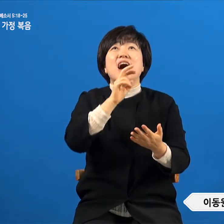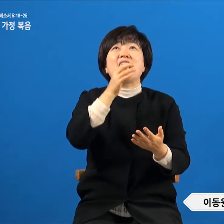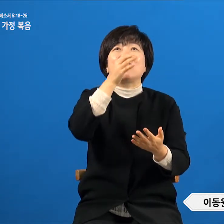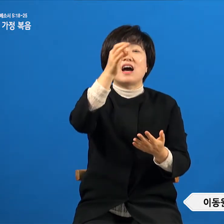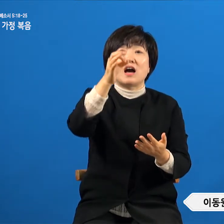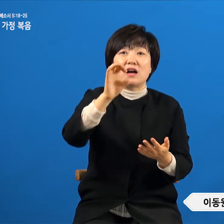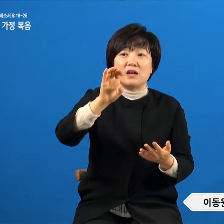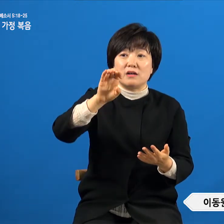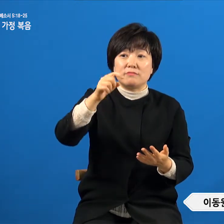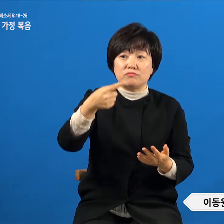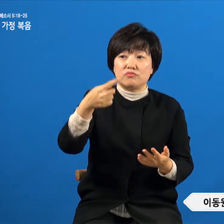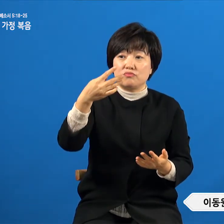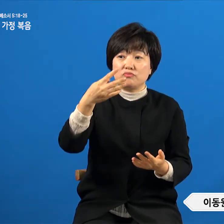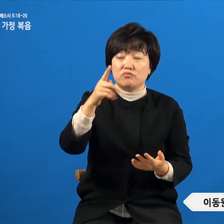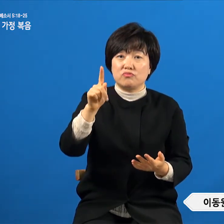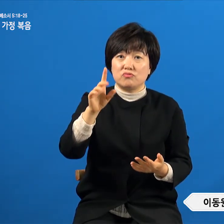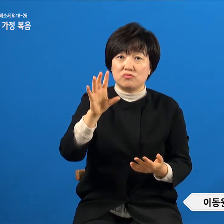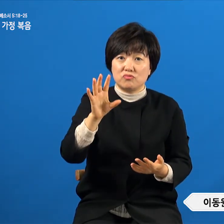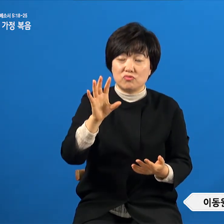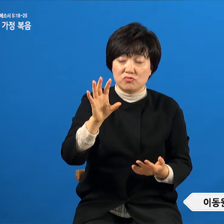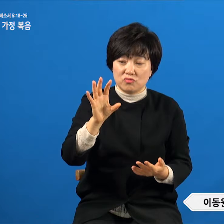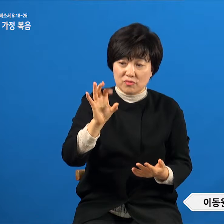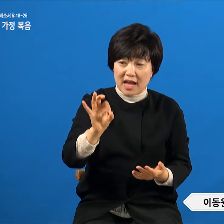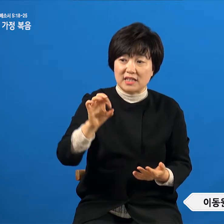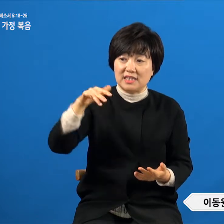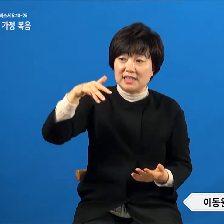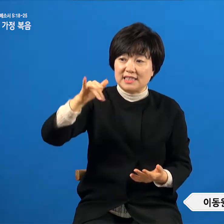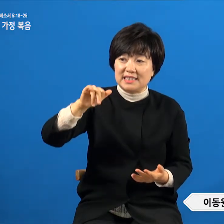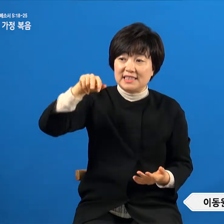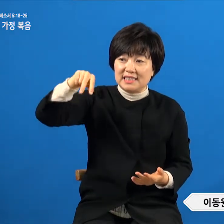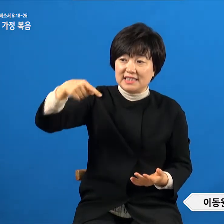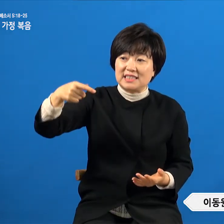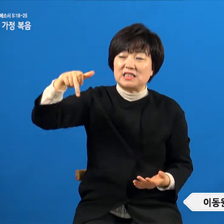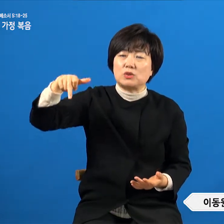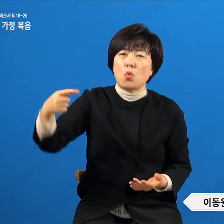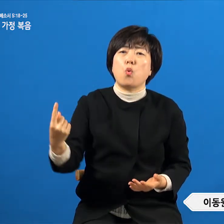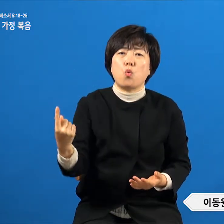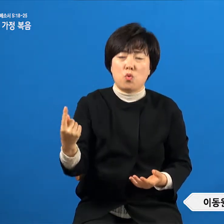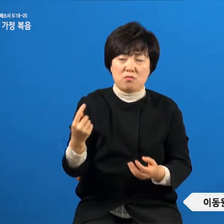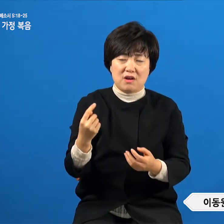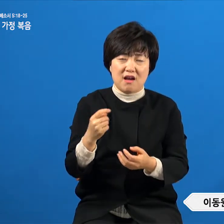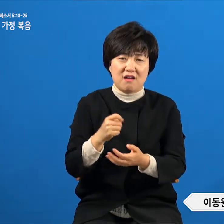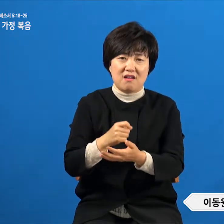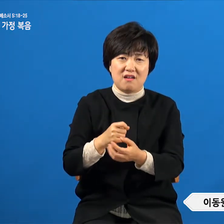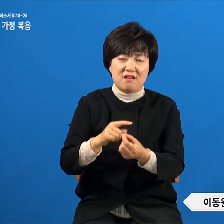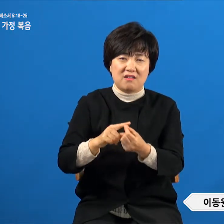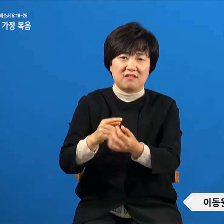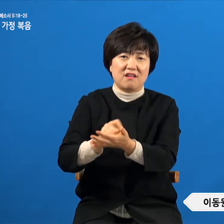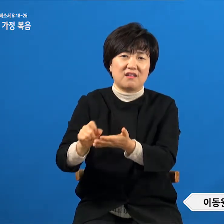작사자가 프란치스코로 되어 있어요. 아시시의 성자 프란치스코. 네.